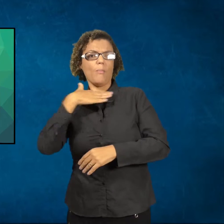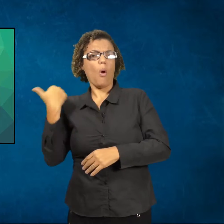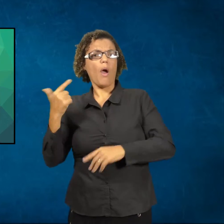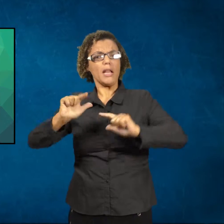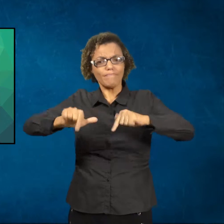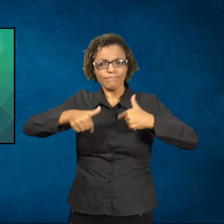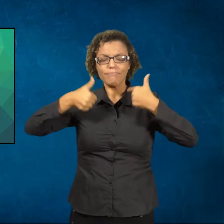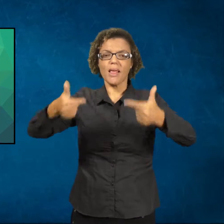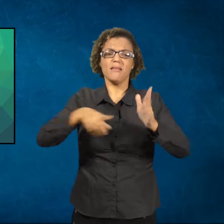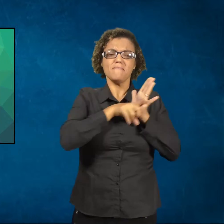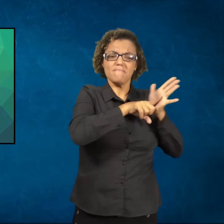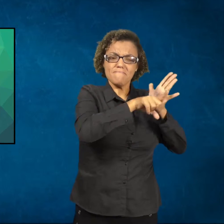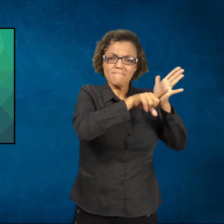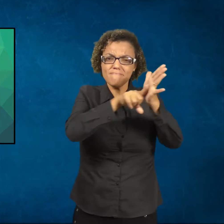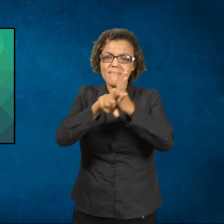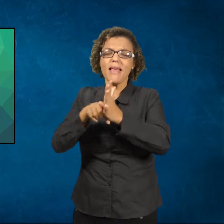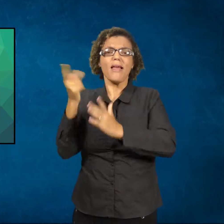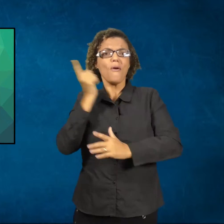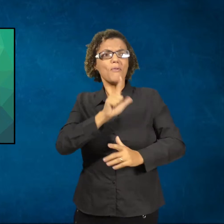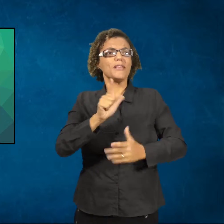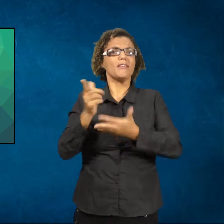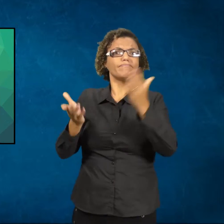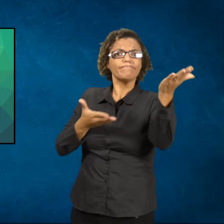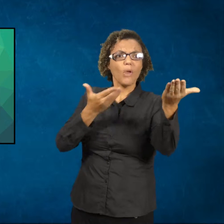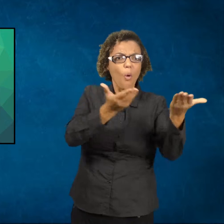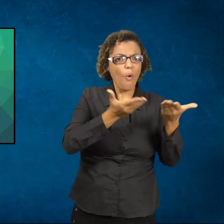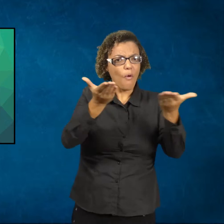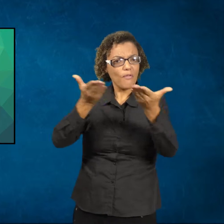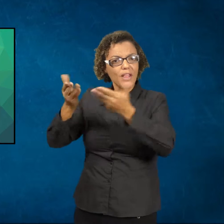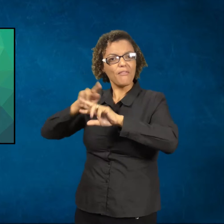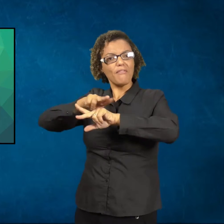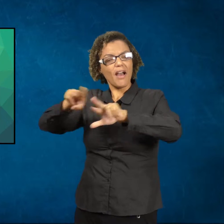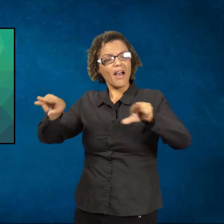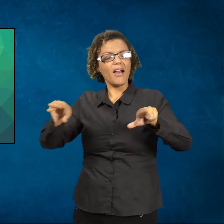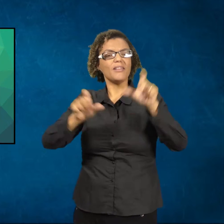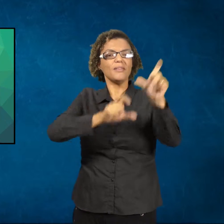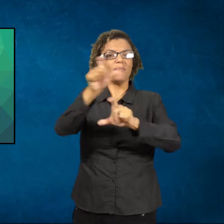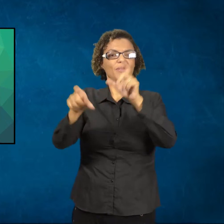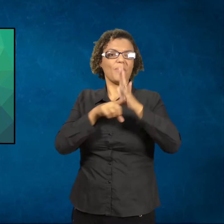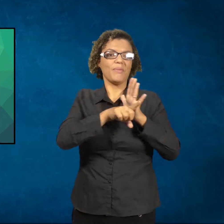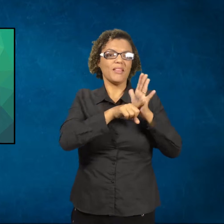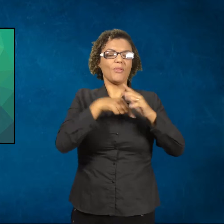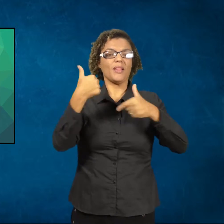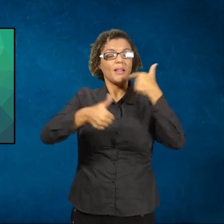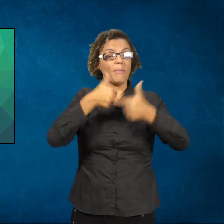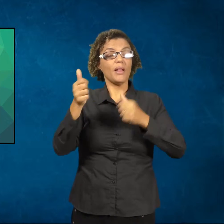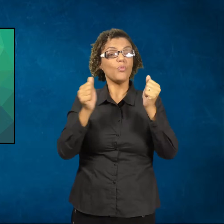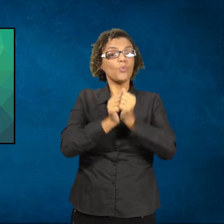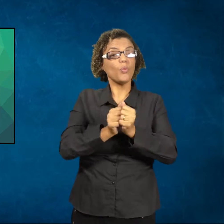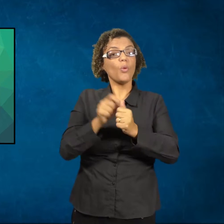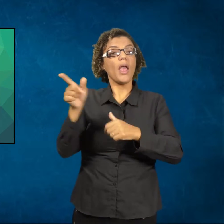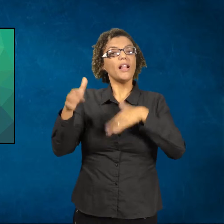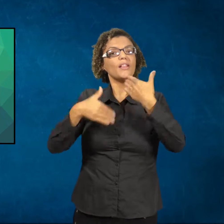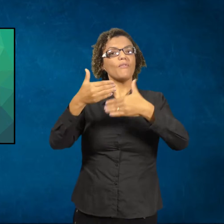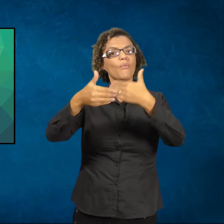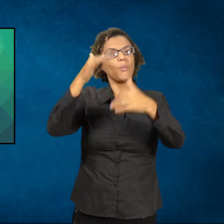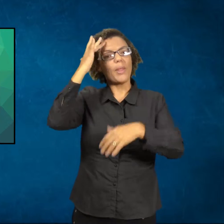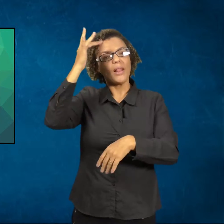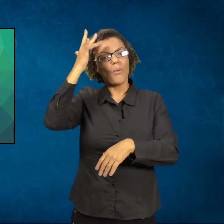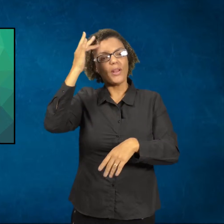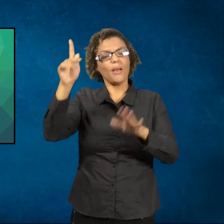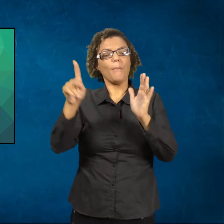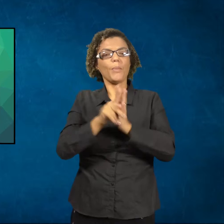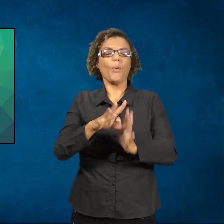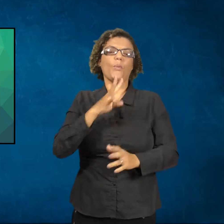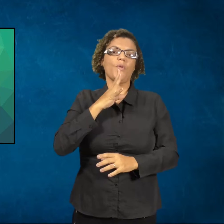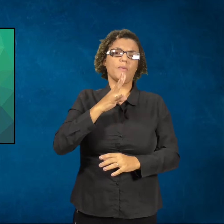ele conseguiu arregimentar grandes pesquisadores para trabalharem com ele e desenvolveu uma teoria de conhecimento. Por isso, ele